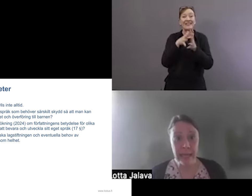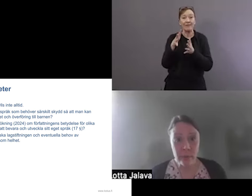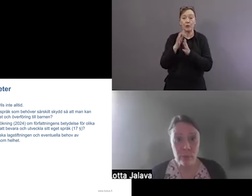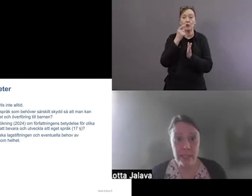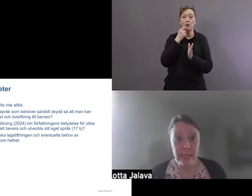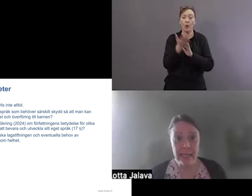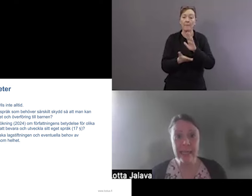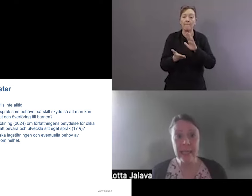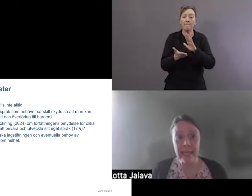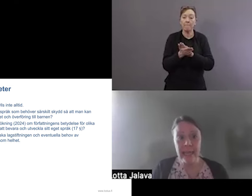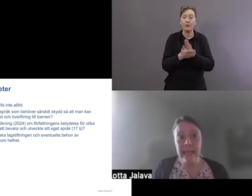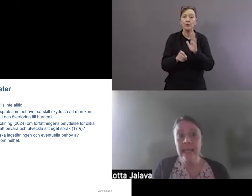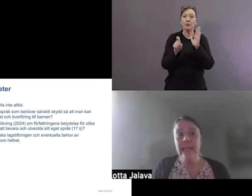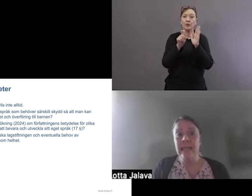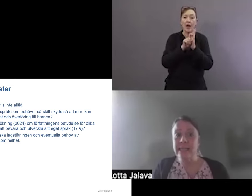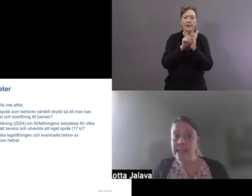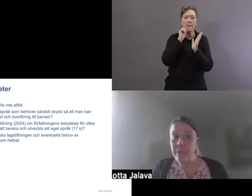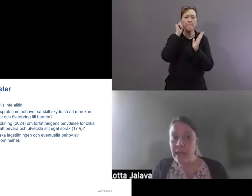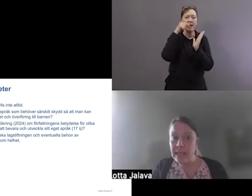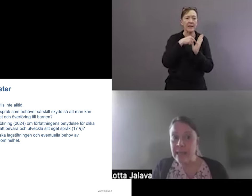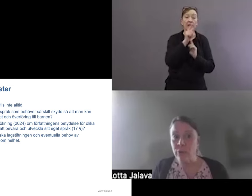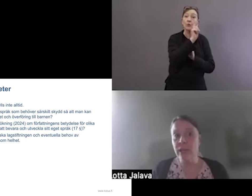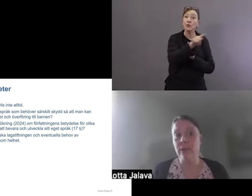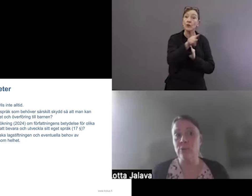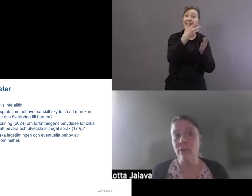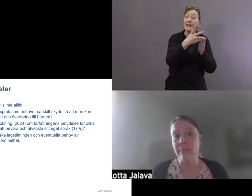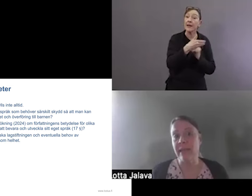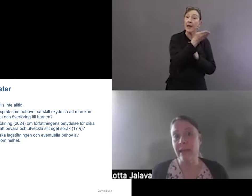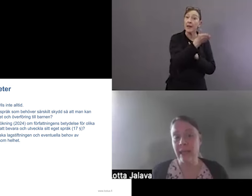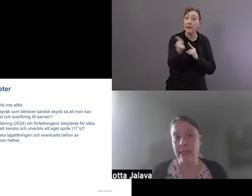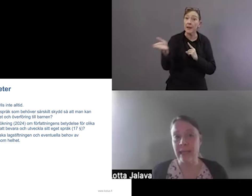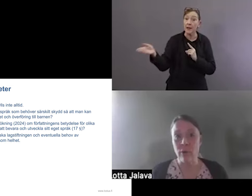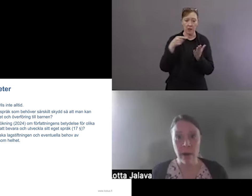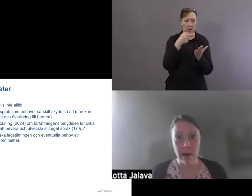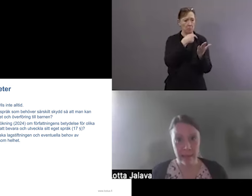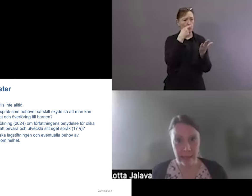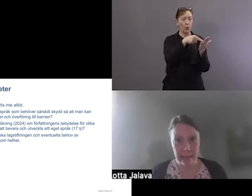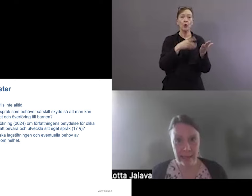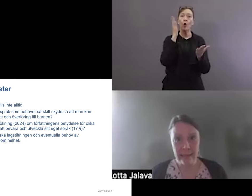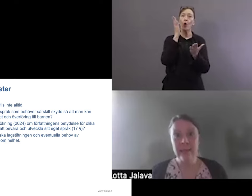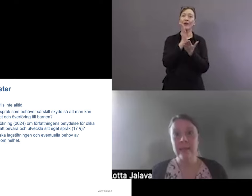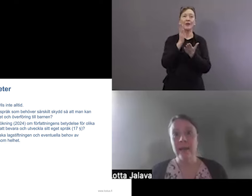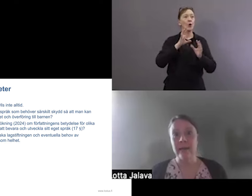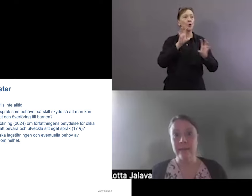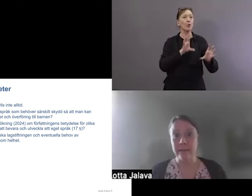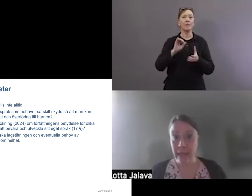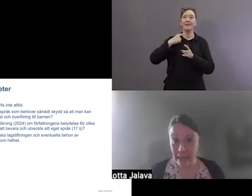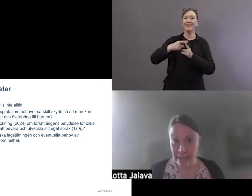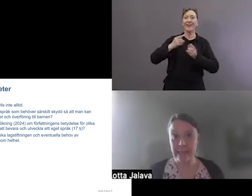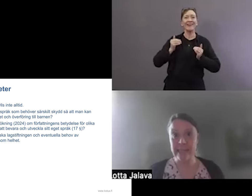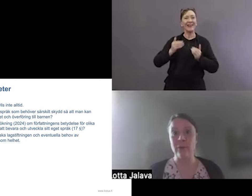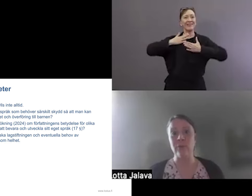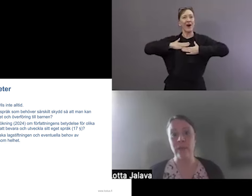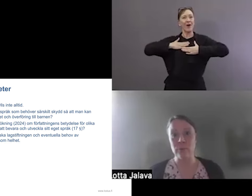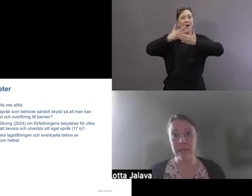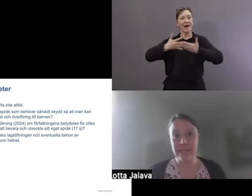perustuslain merkityksistä eri kielille. Eli siellä mainitaan oikeus ylläpitää ja kehittää omaa kieltä. Ja tällä